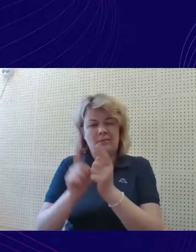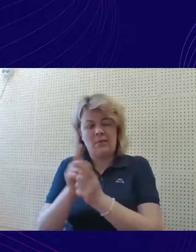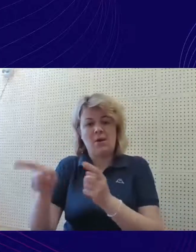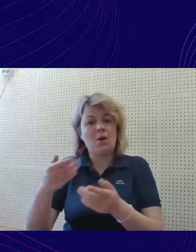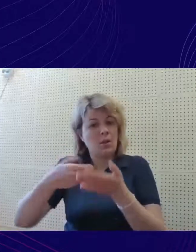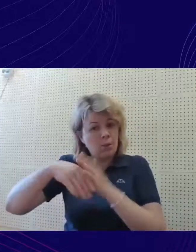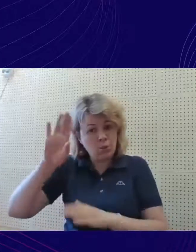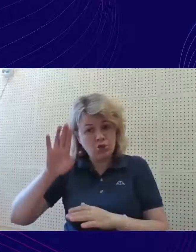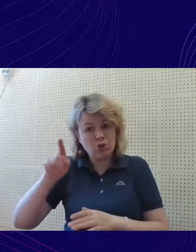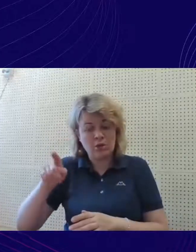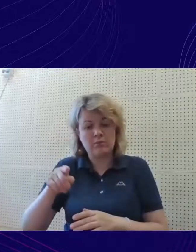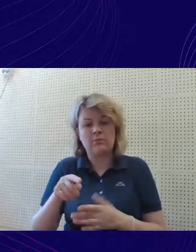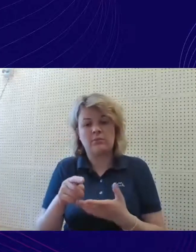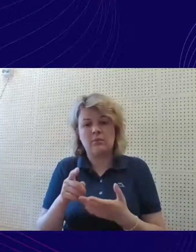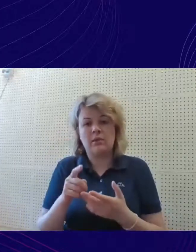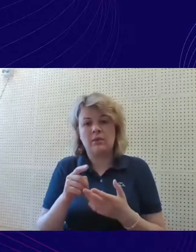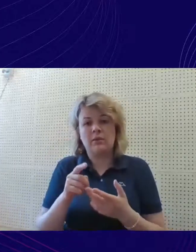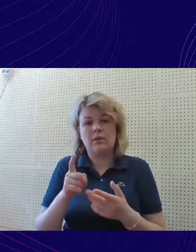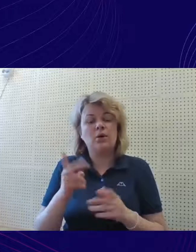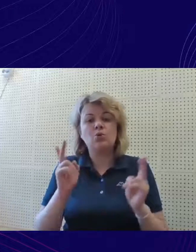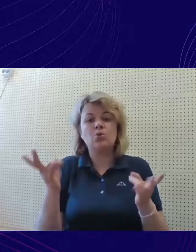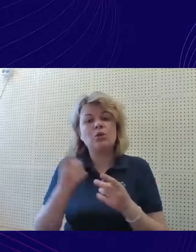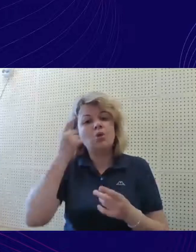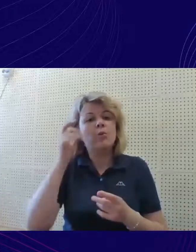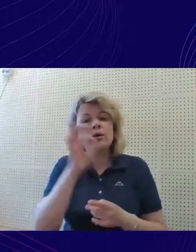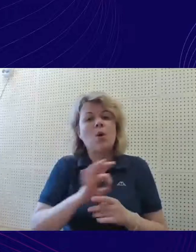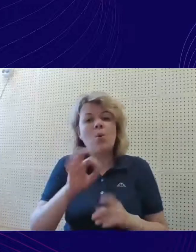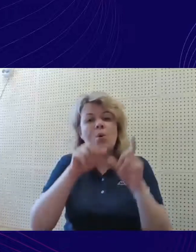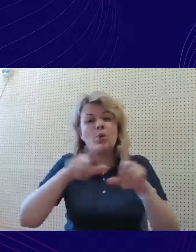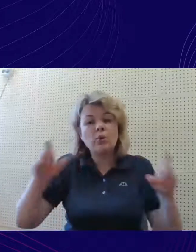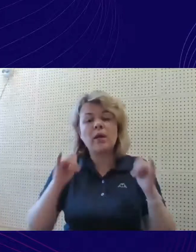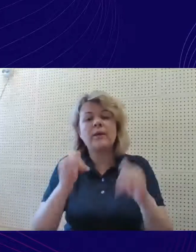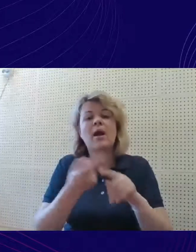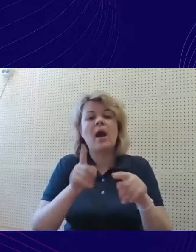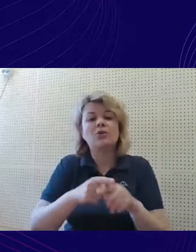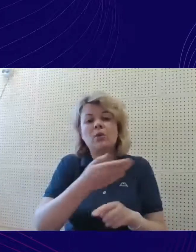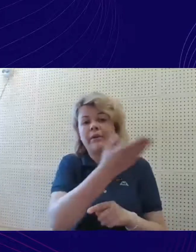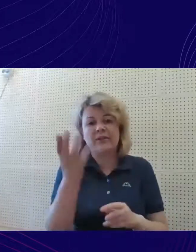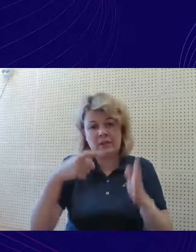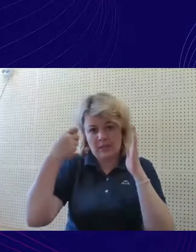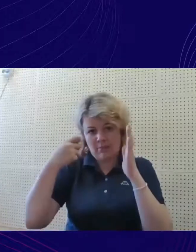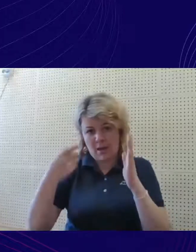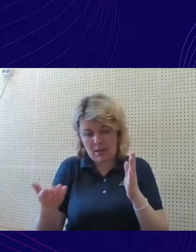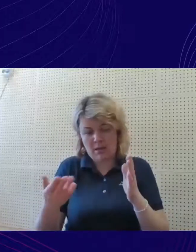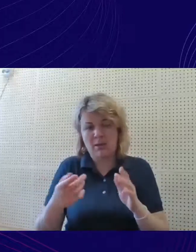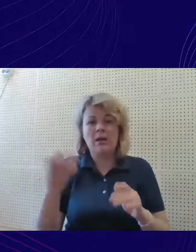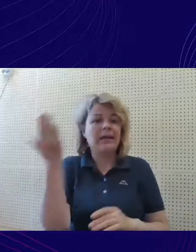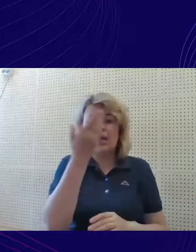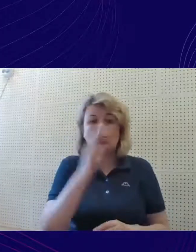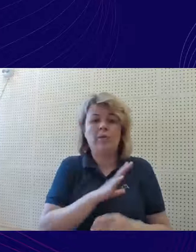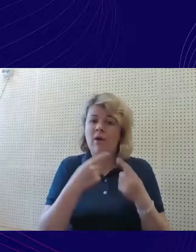точки зрения тех, для кого это снято. Да? Потому что кино же бывает разное. И если